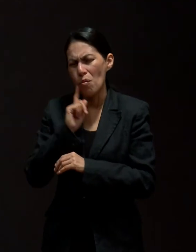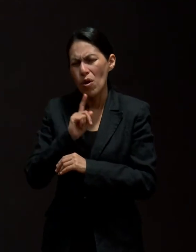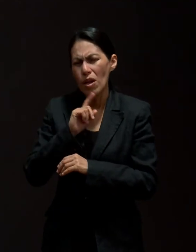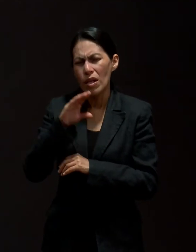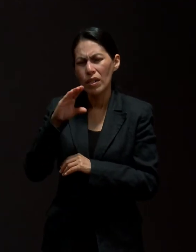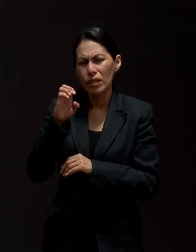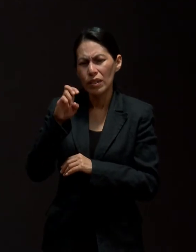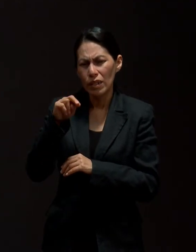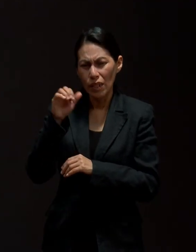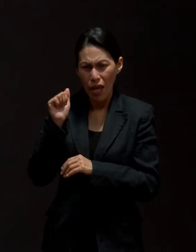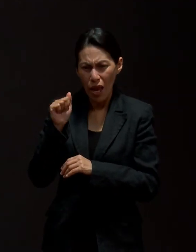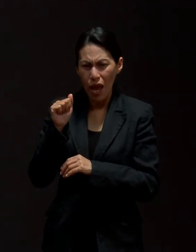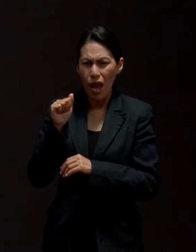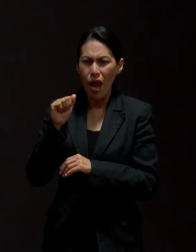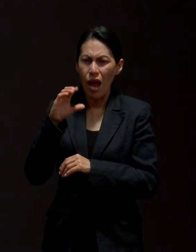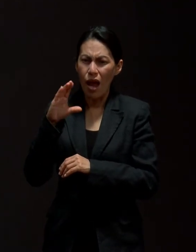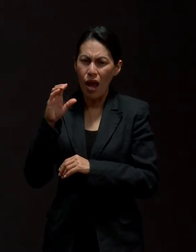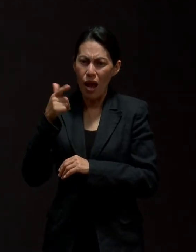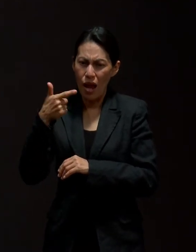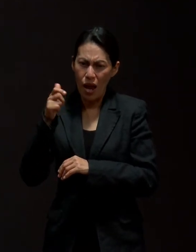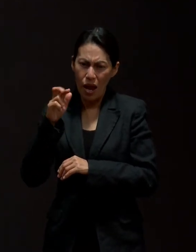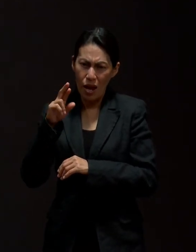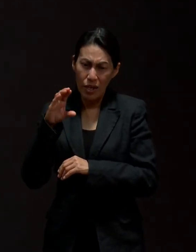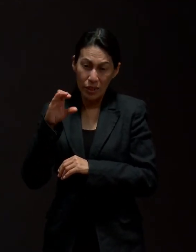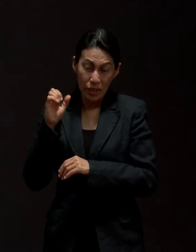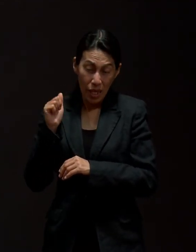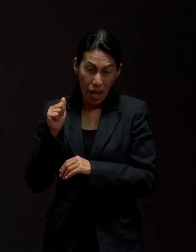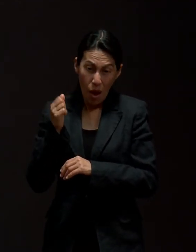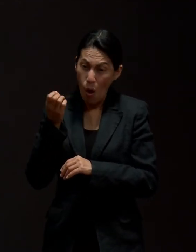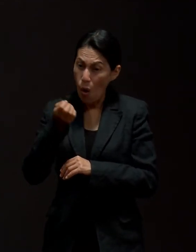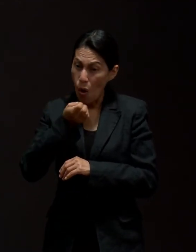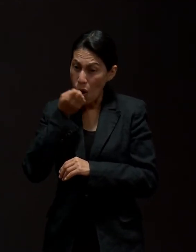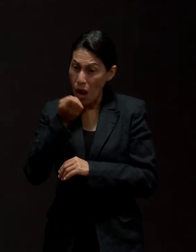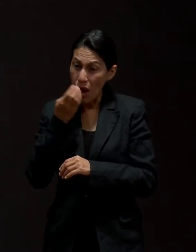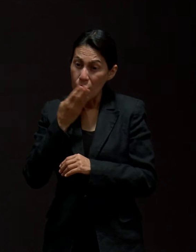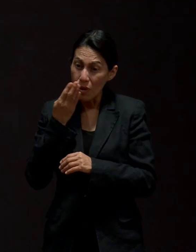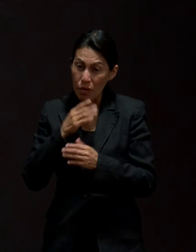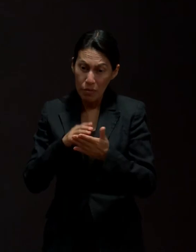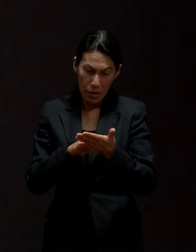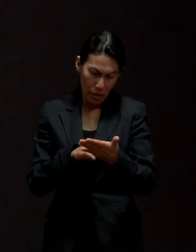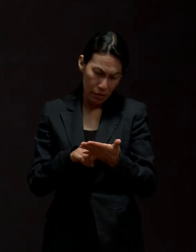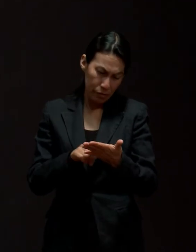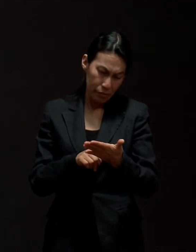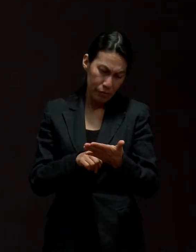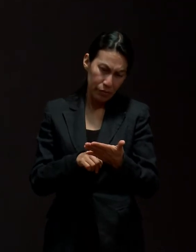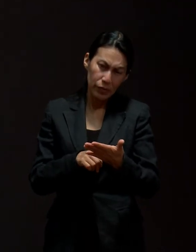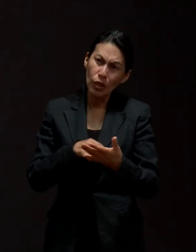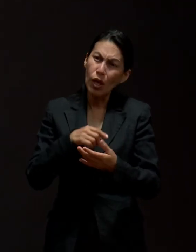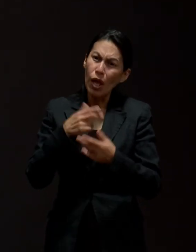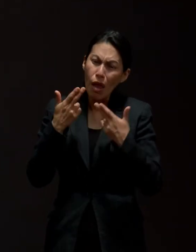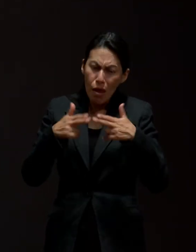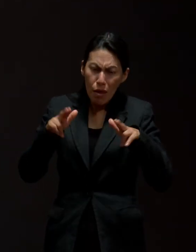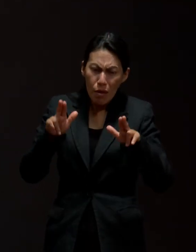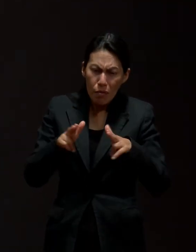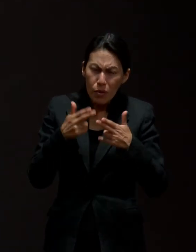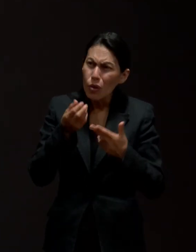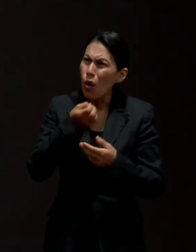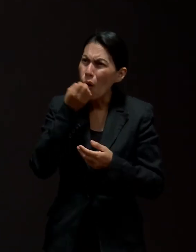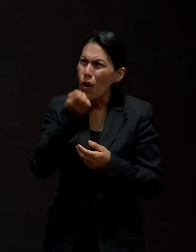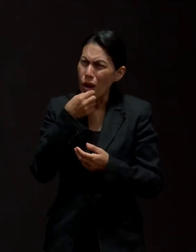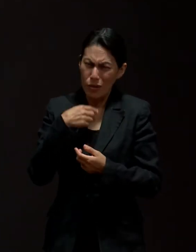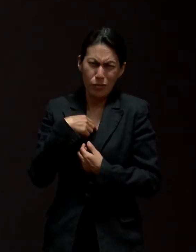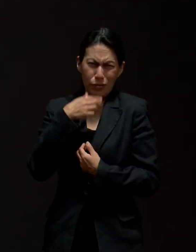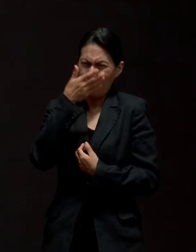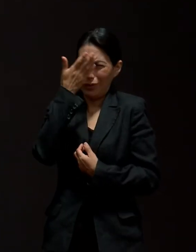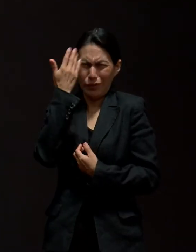también Zenia García, que ella estudió acá, tiene su propio folder, de cómo orar con la Biblia. Eso es hermoso. Cómo orar con los